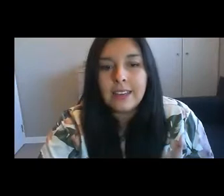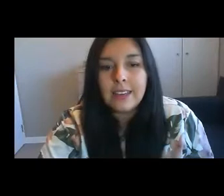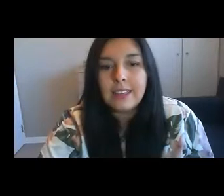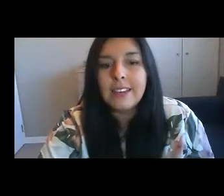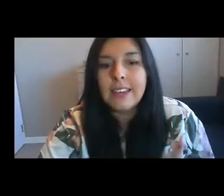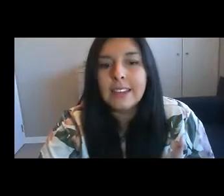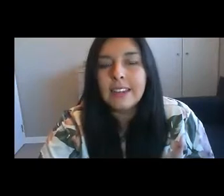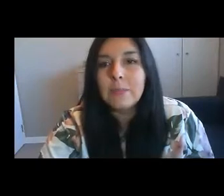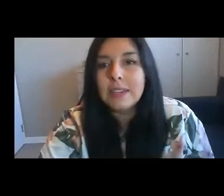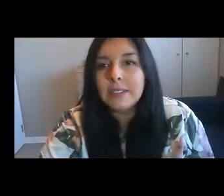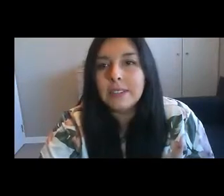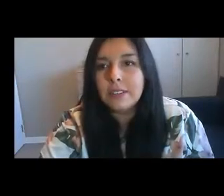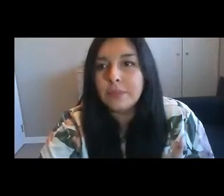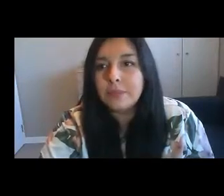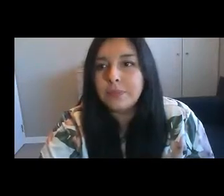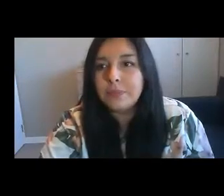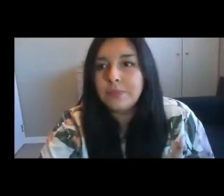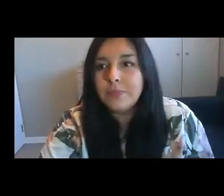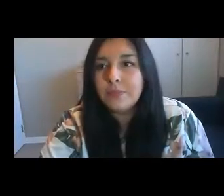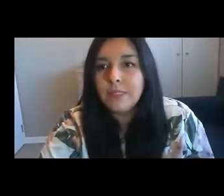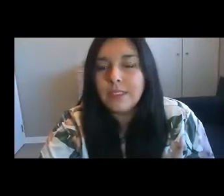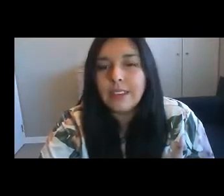Ahí ya debería estar apareciendo.